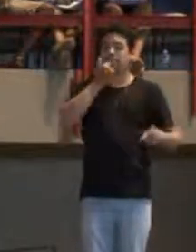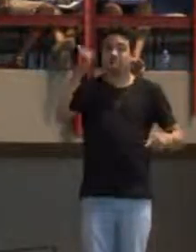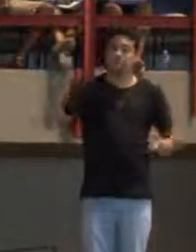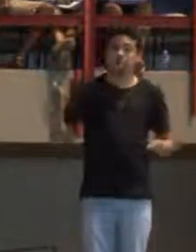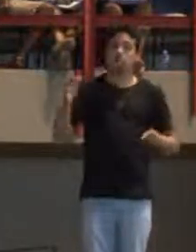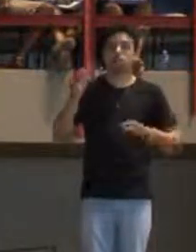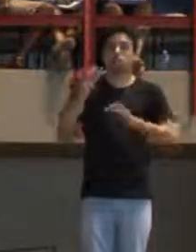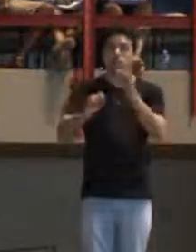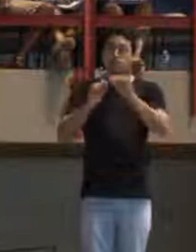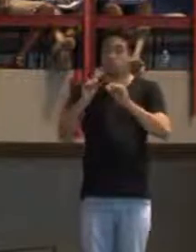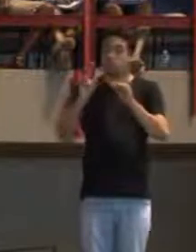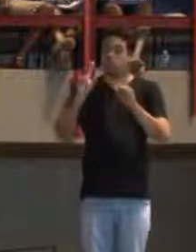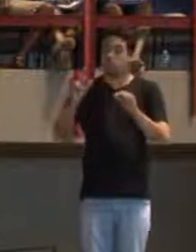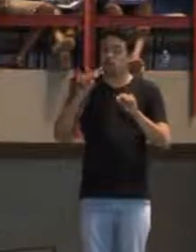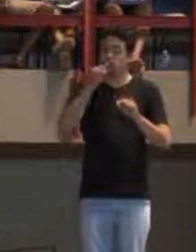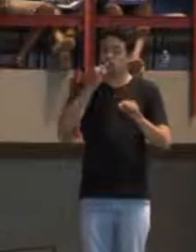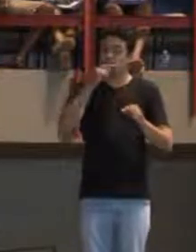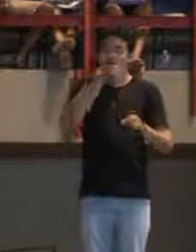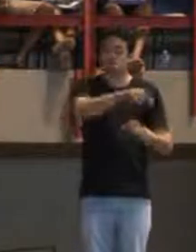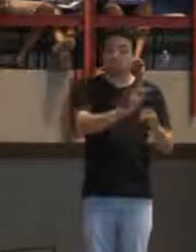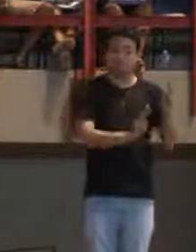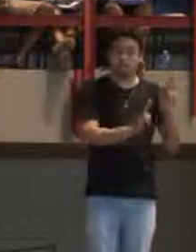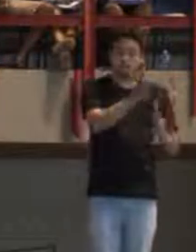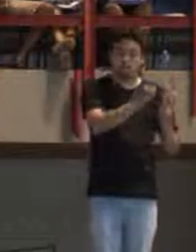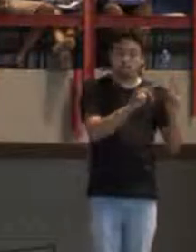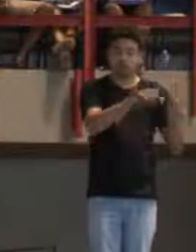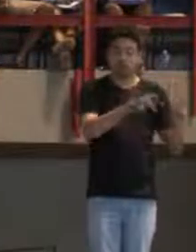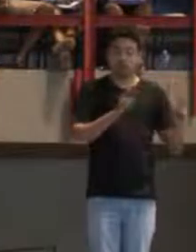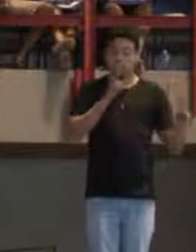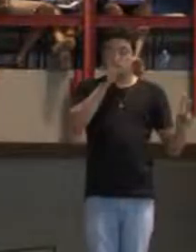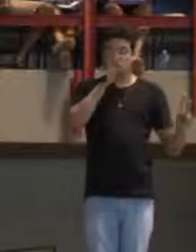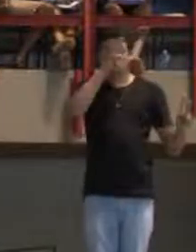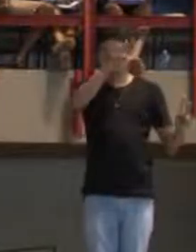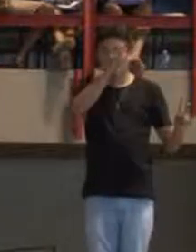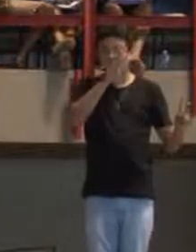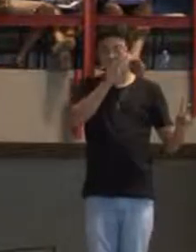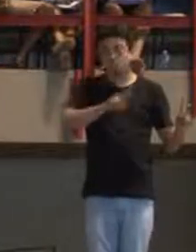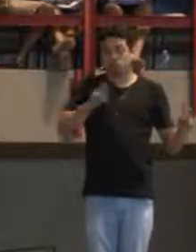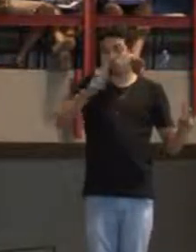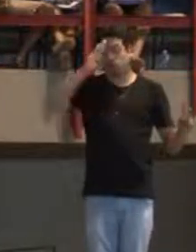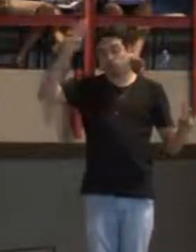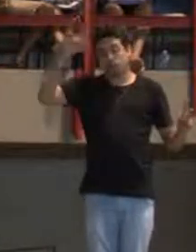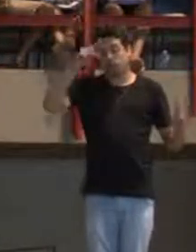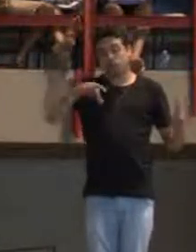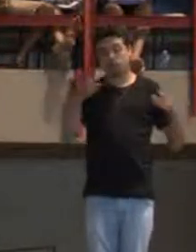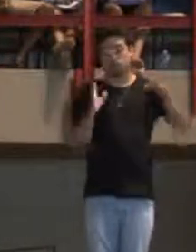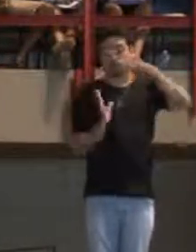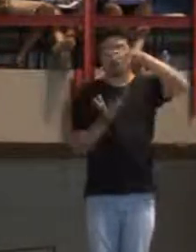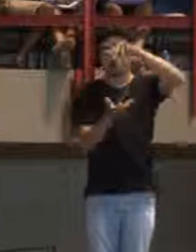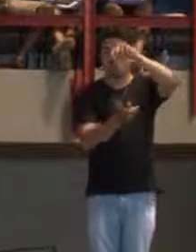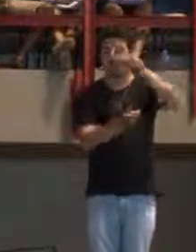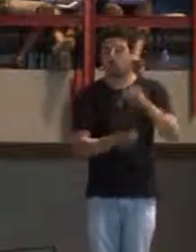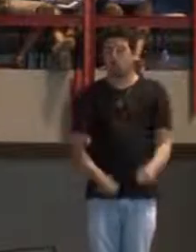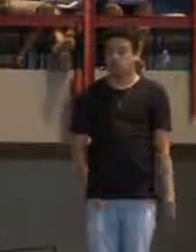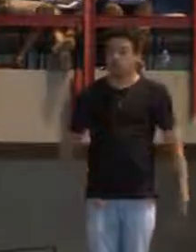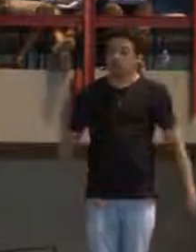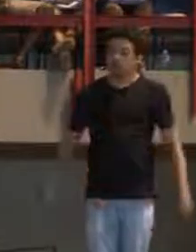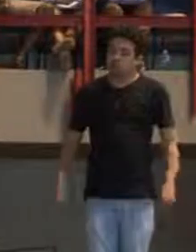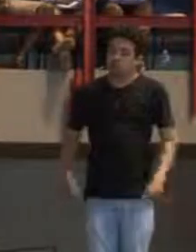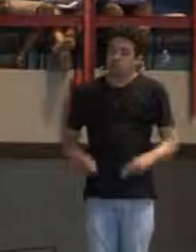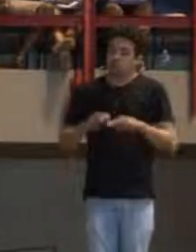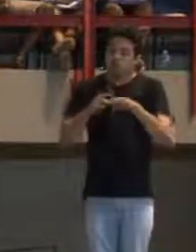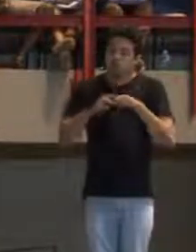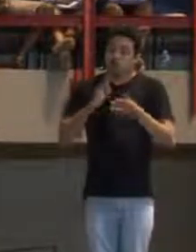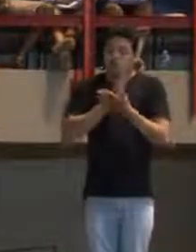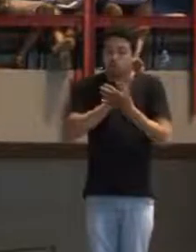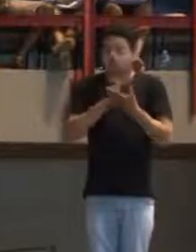depender de quão o petróleo vai ter fôlego para continuar sendo a matriz energética mundial, certo? Então, uma parte disso